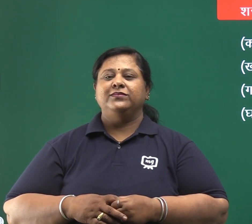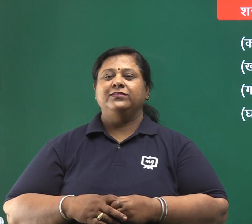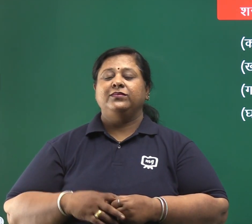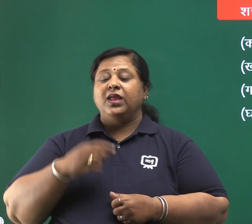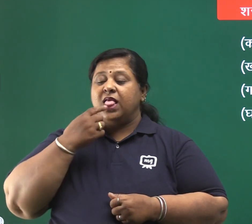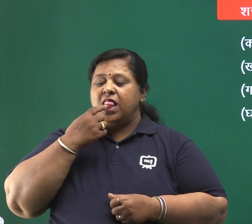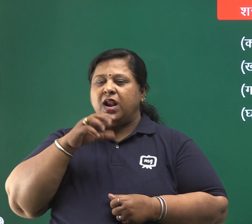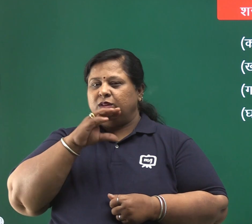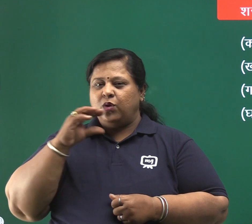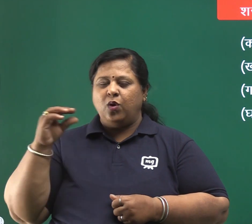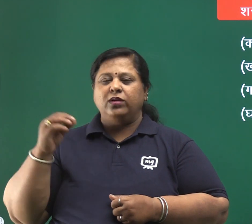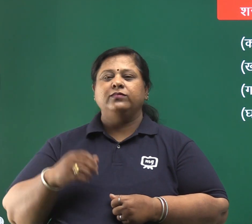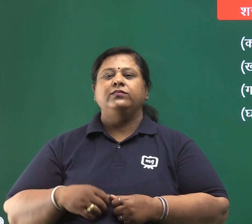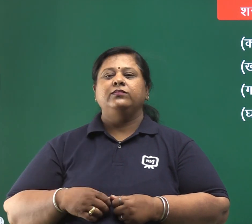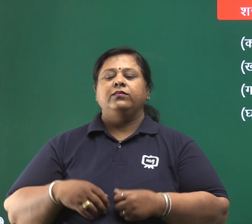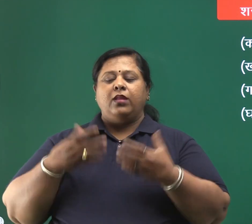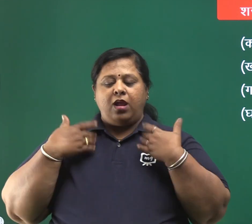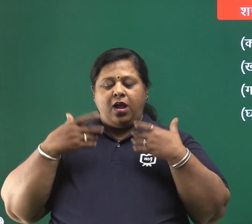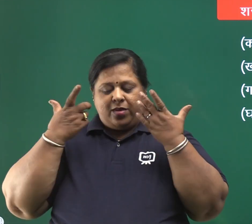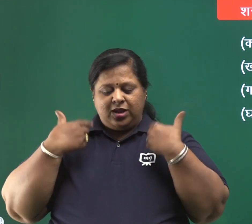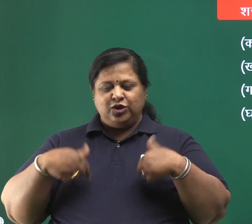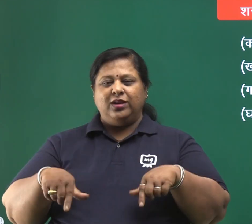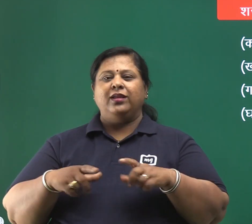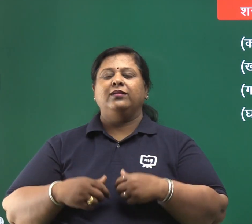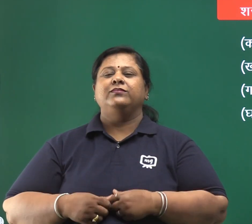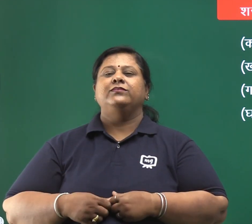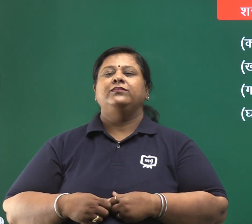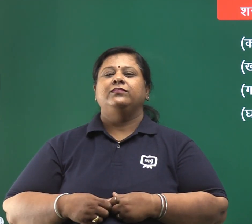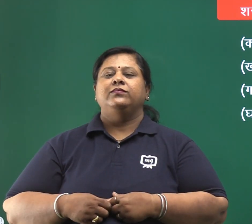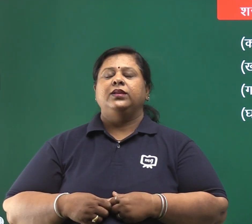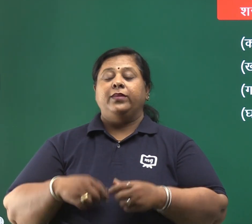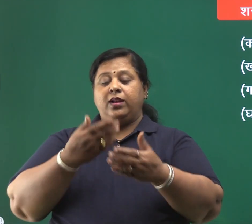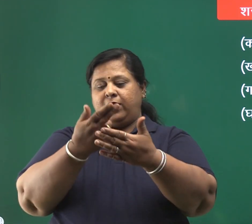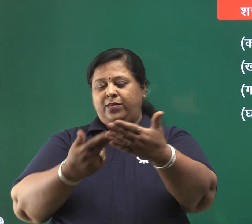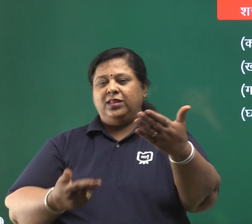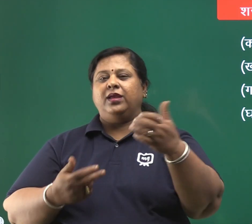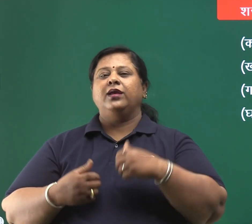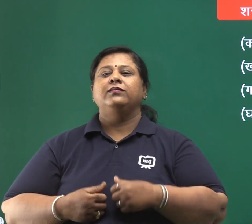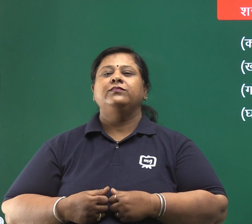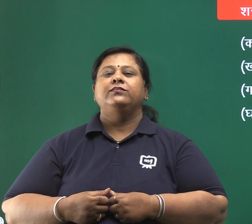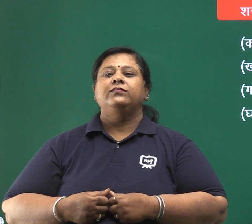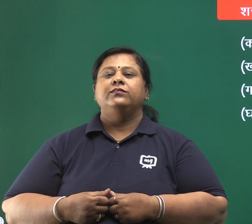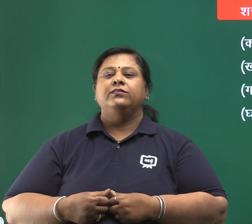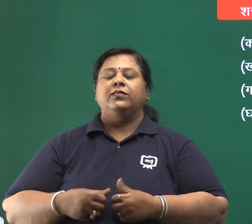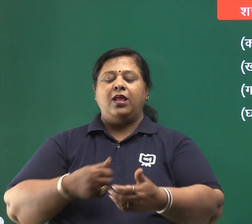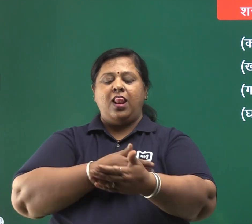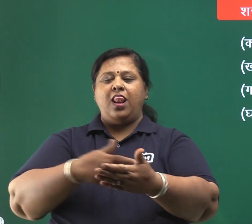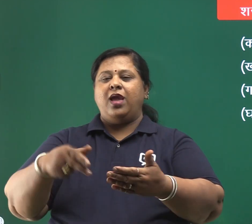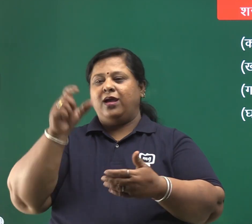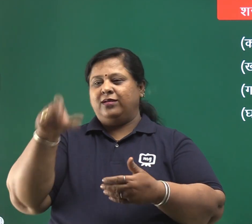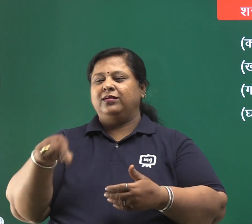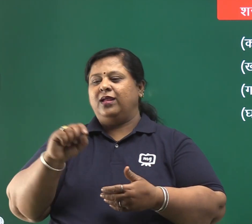रक्त और हमारा शरीर निबंध के लेखक